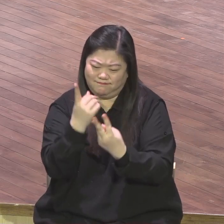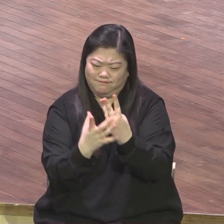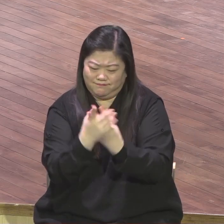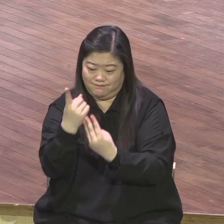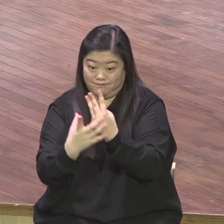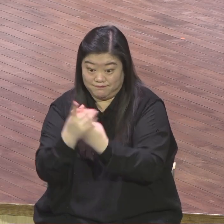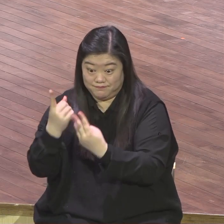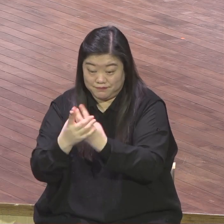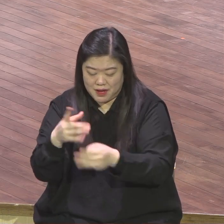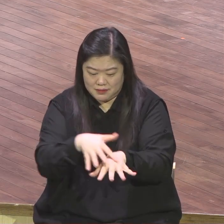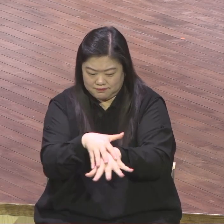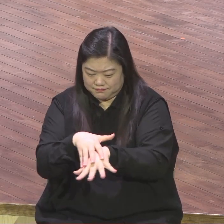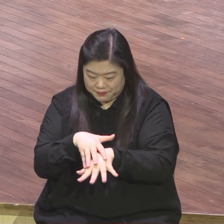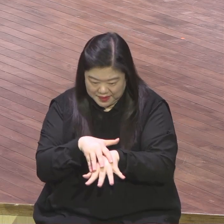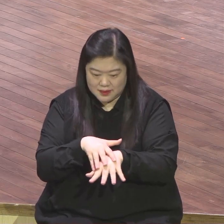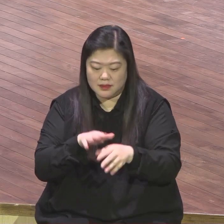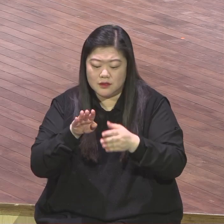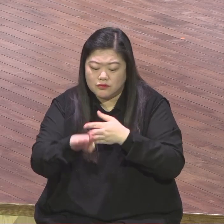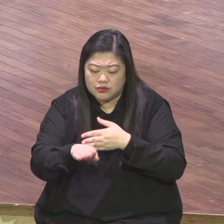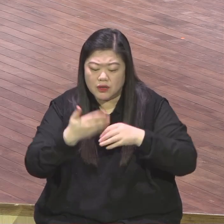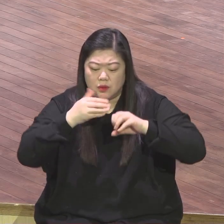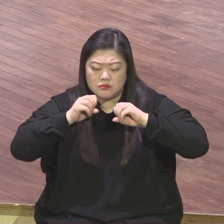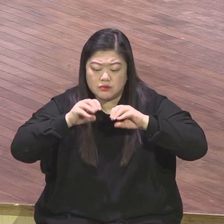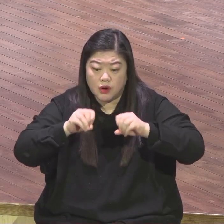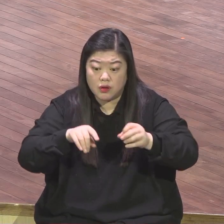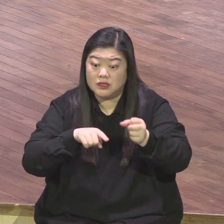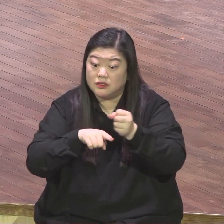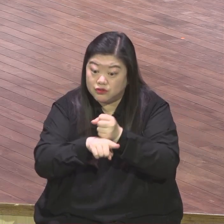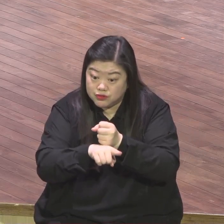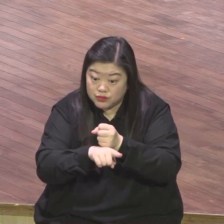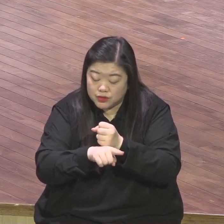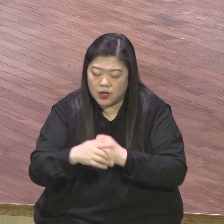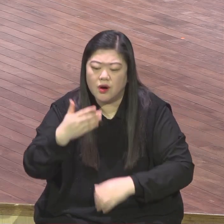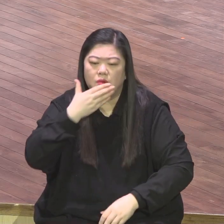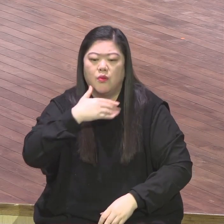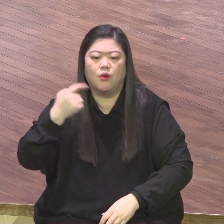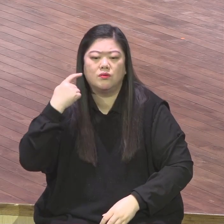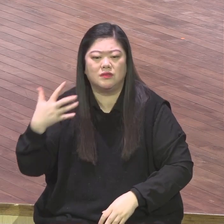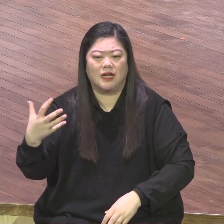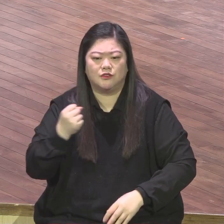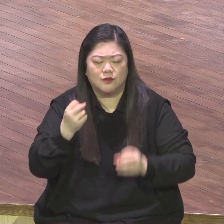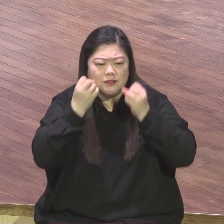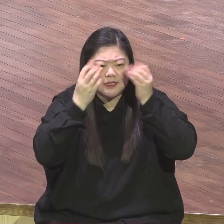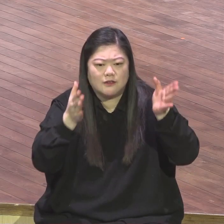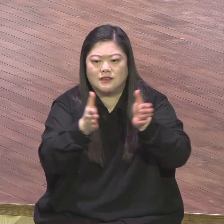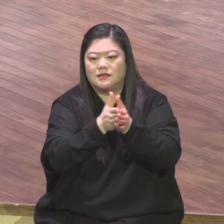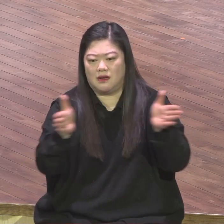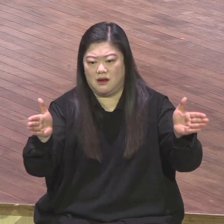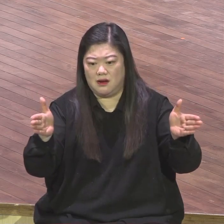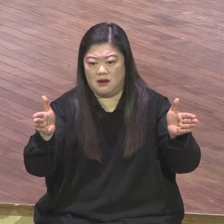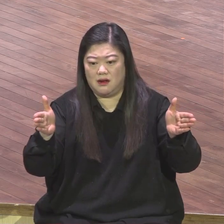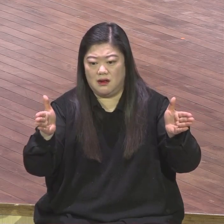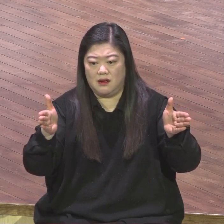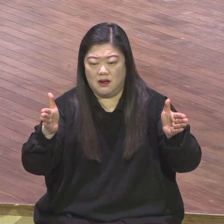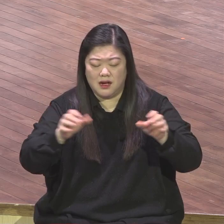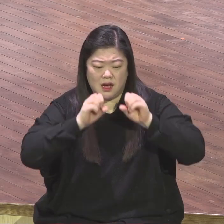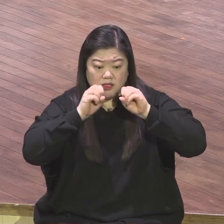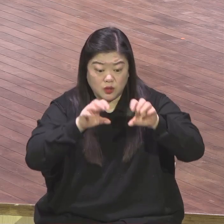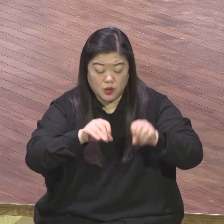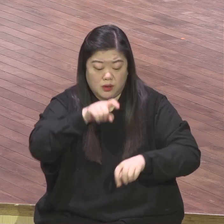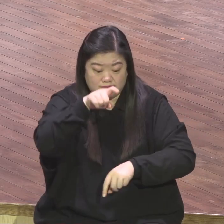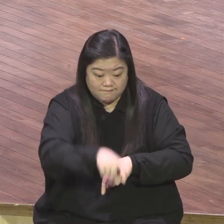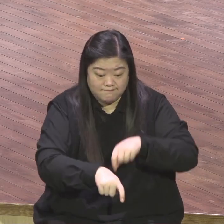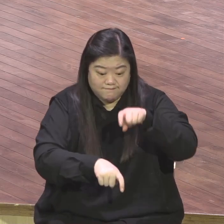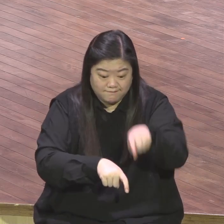민족, 세계를 살리는 미션은 언약적 도전을 할 때, 이 언약적 도전을 할 때 우리에게 영원한 상급이 임하는 것이다.